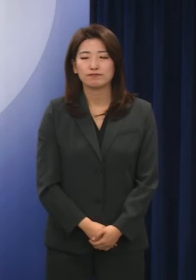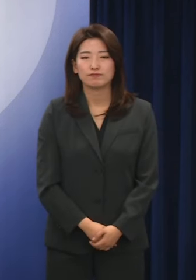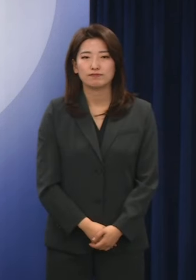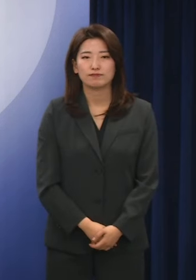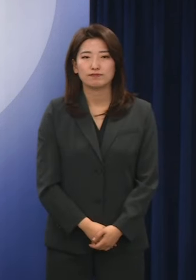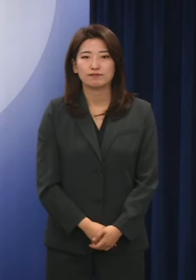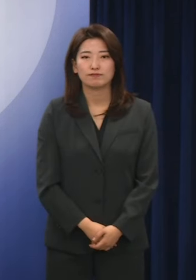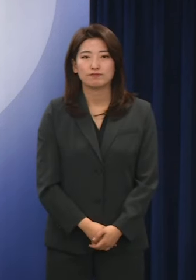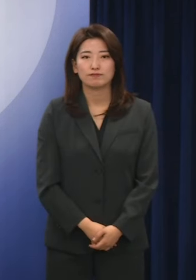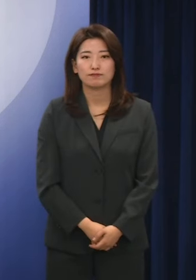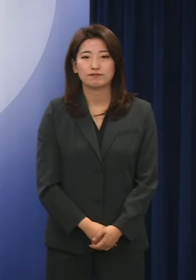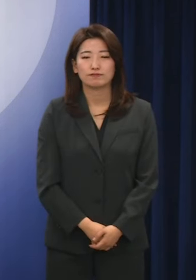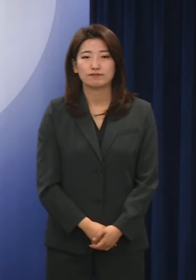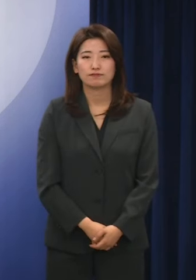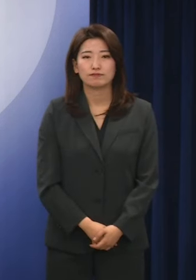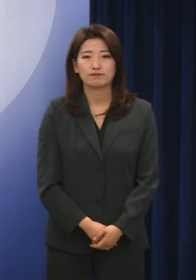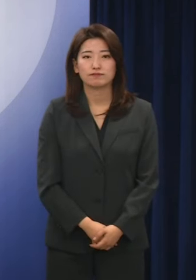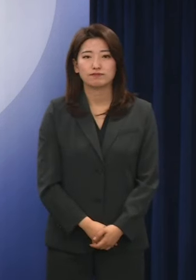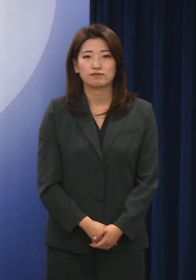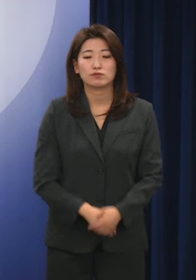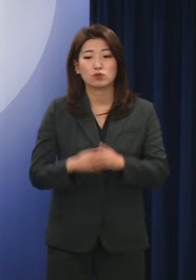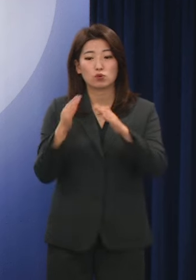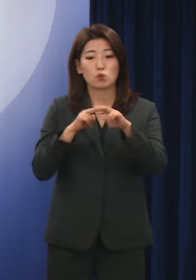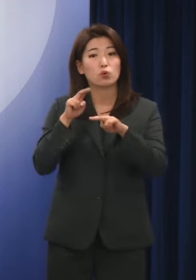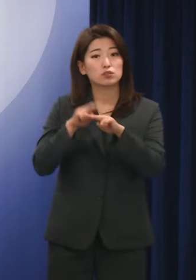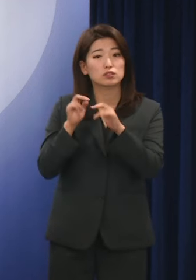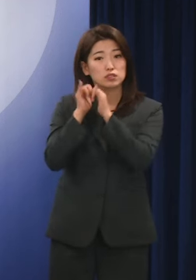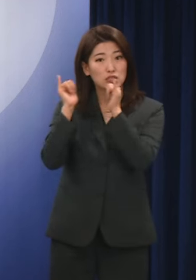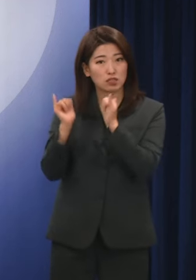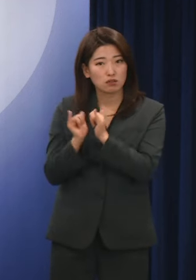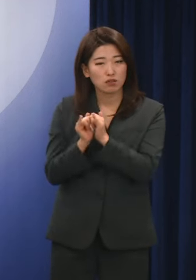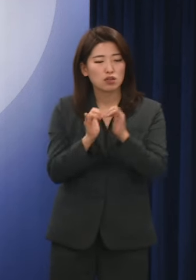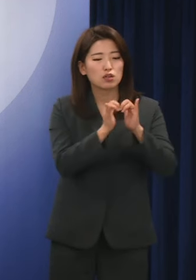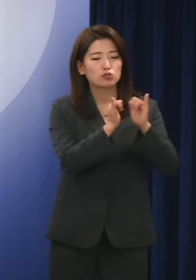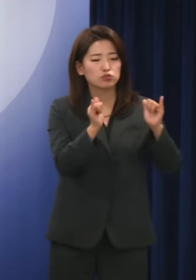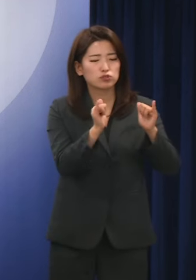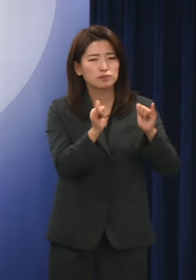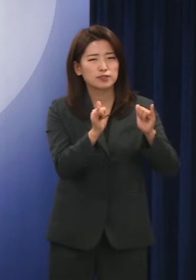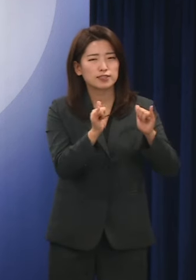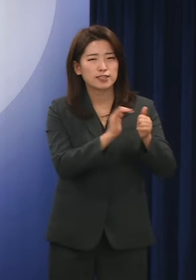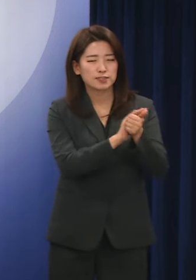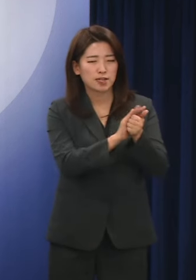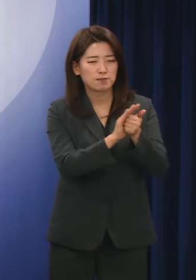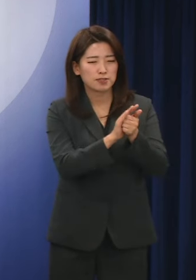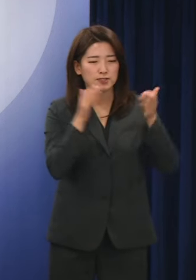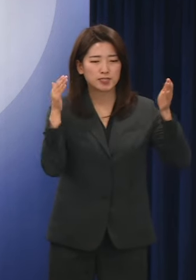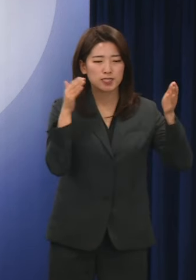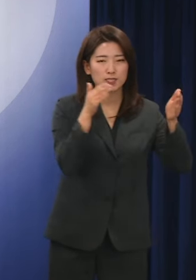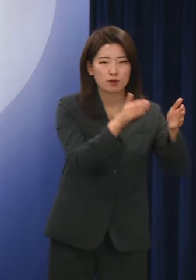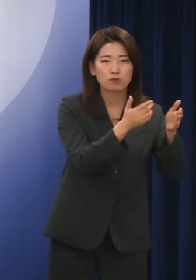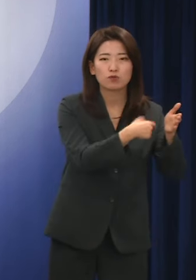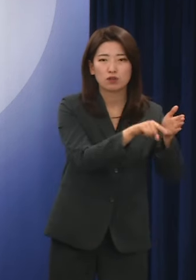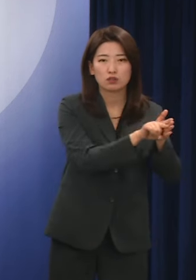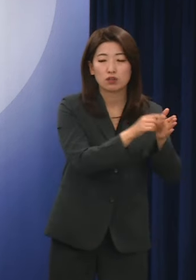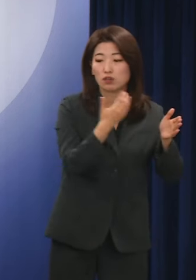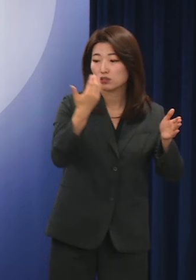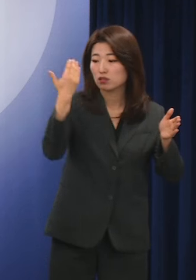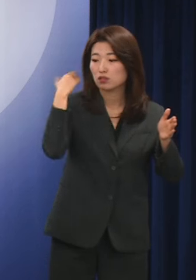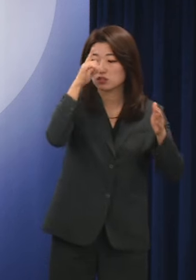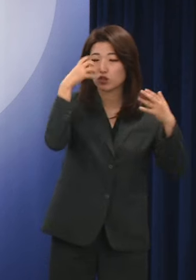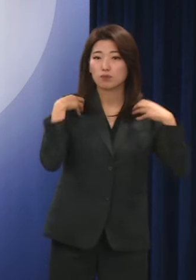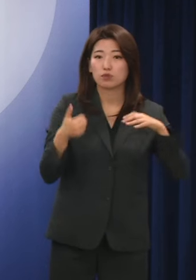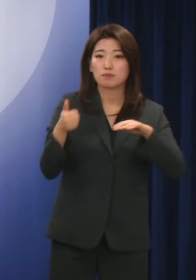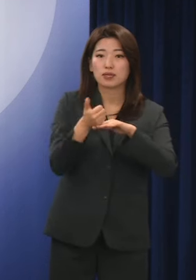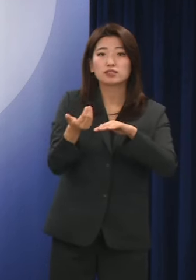나아가 공직사회가 대국민 서비스에 더욱 진력할 수 있도록 현 정부 출범 이전 경미한